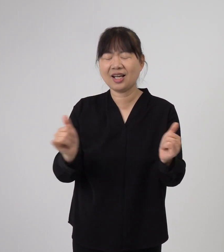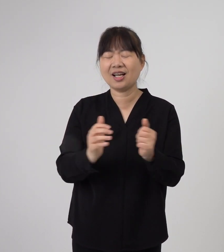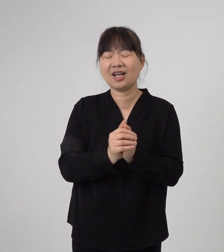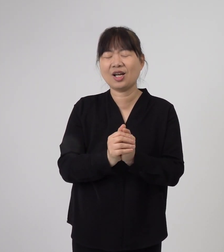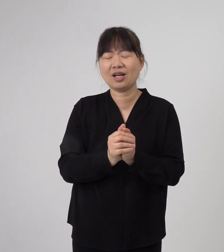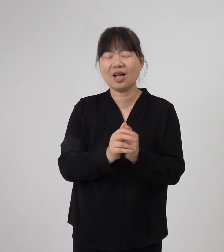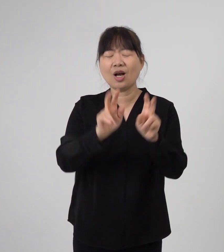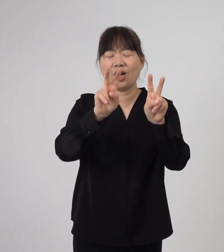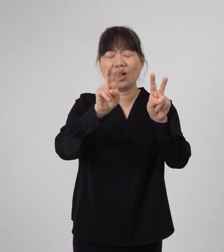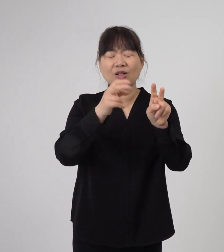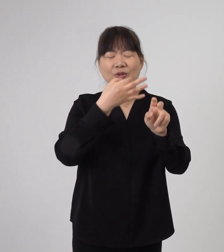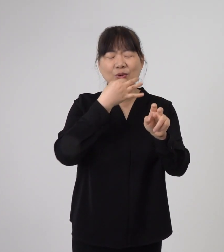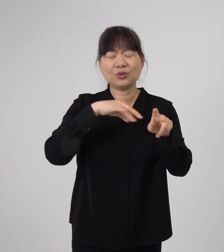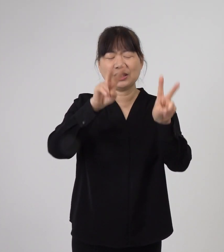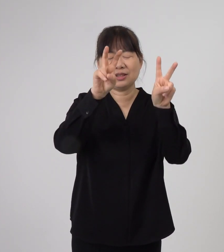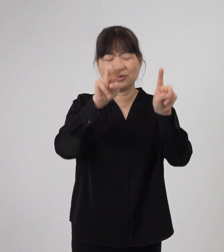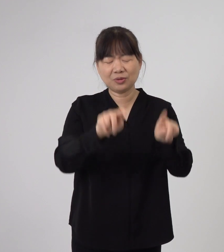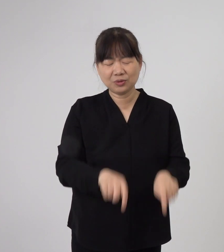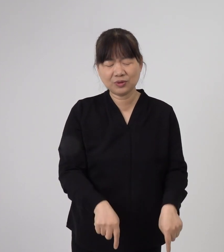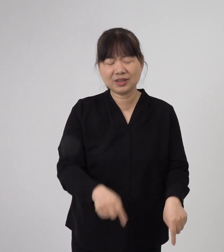무익한 나